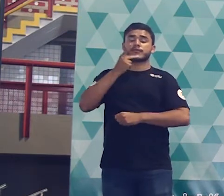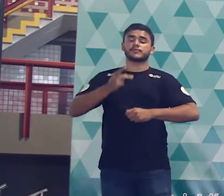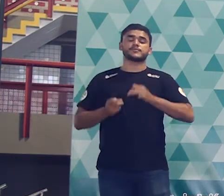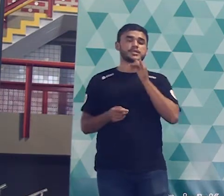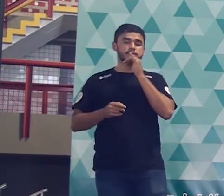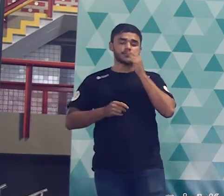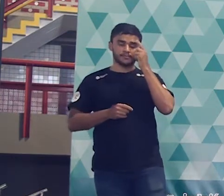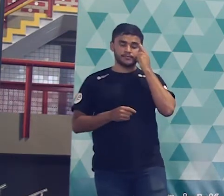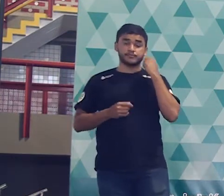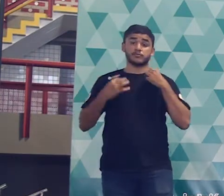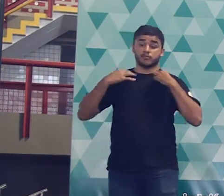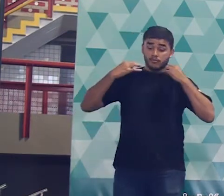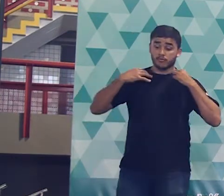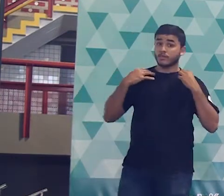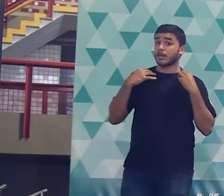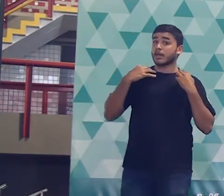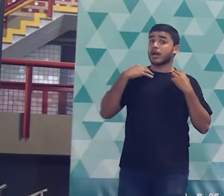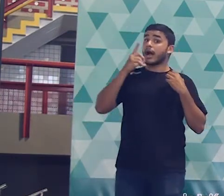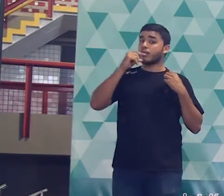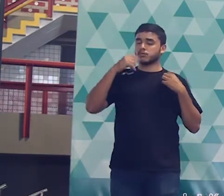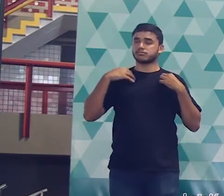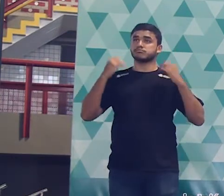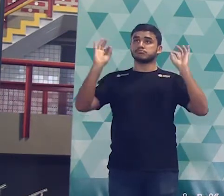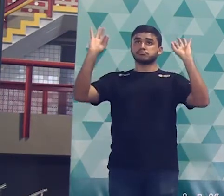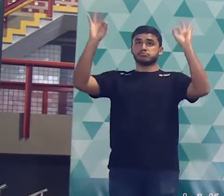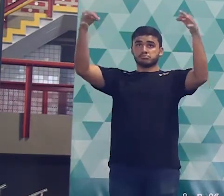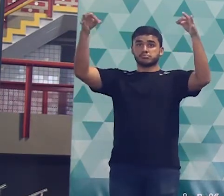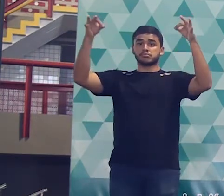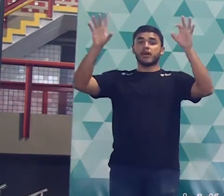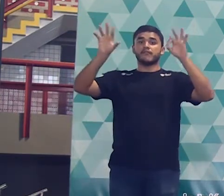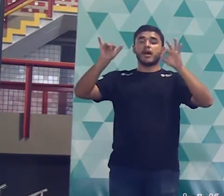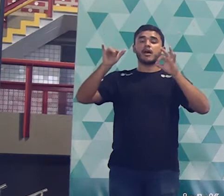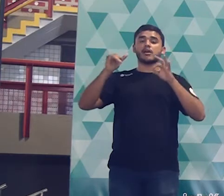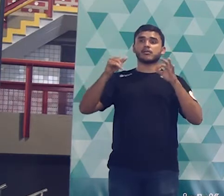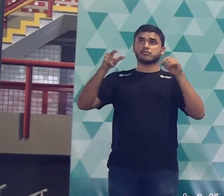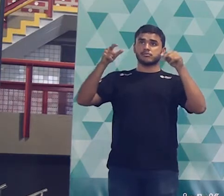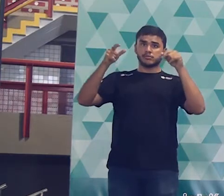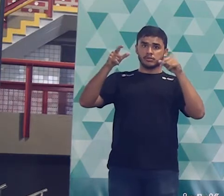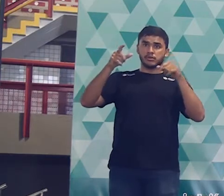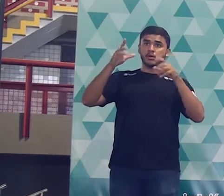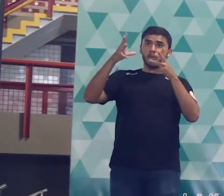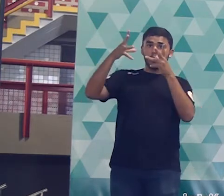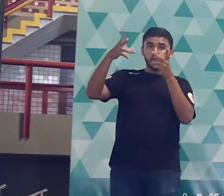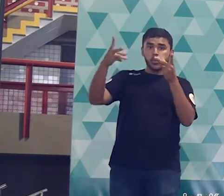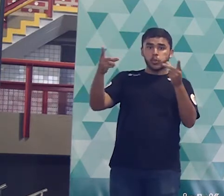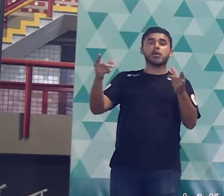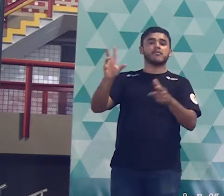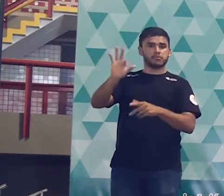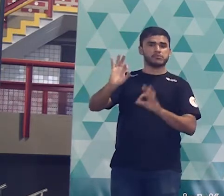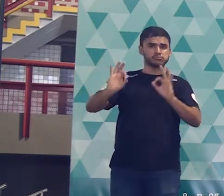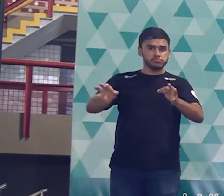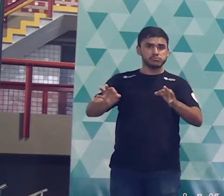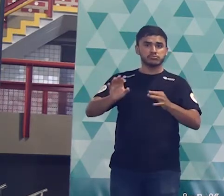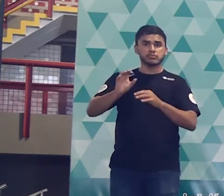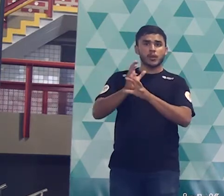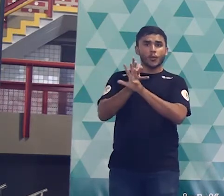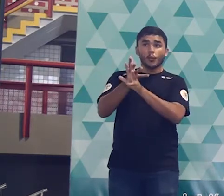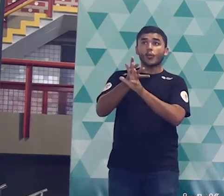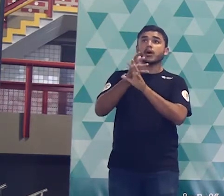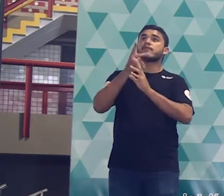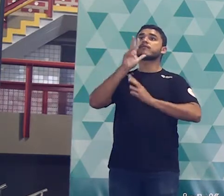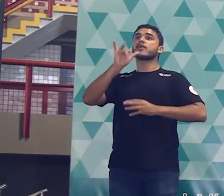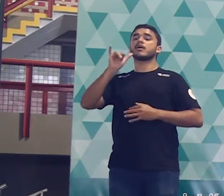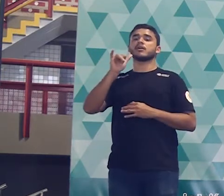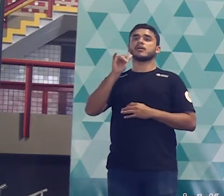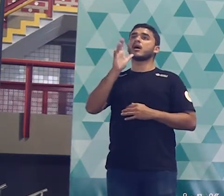minha blusa molhada, coloquei no varal. Quando eu coloco no varal, a água vai evaporar? Só que essa evaporação aconteceu de